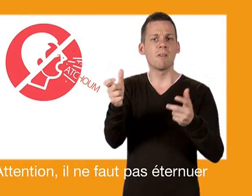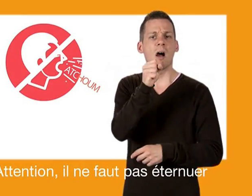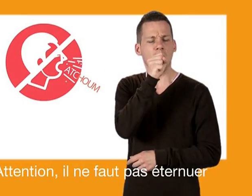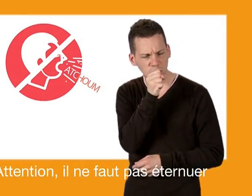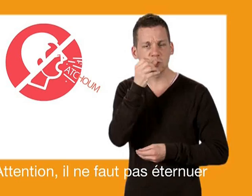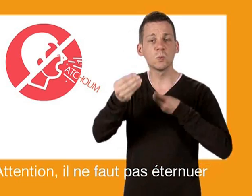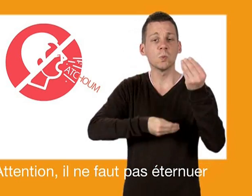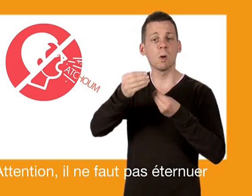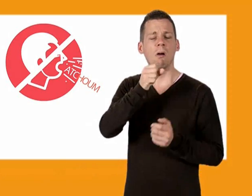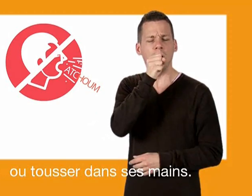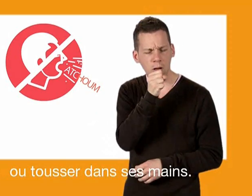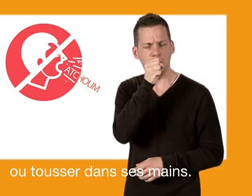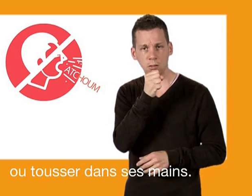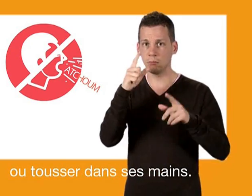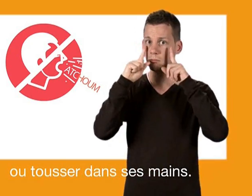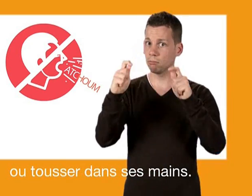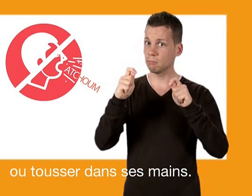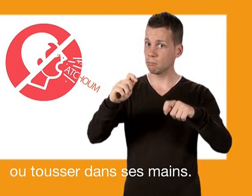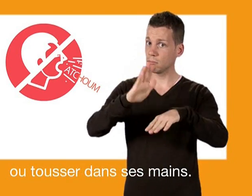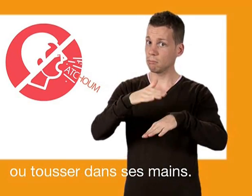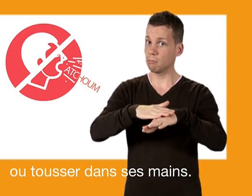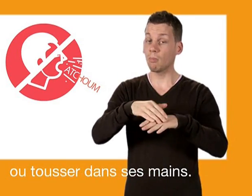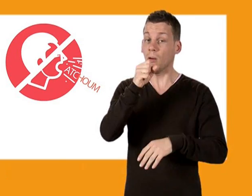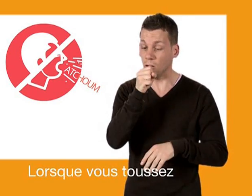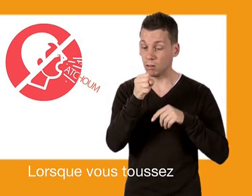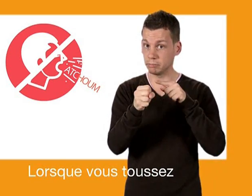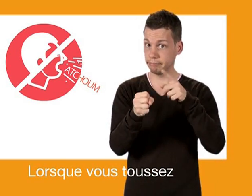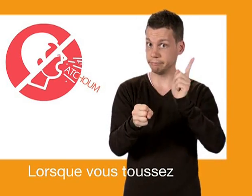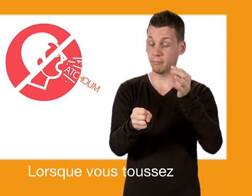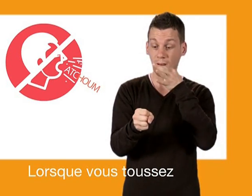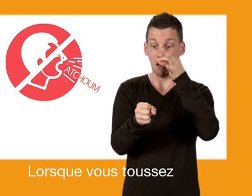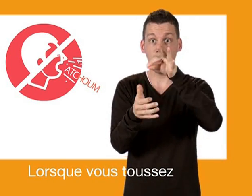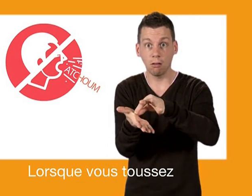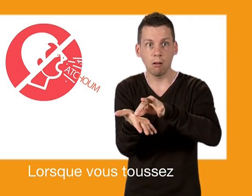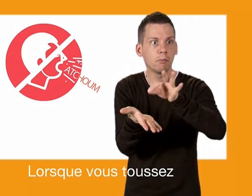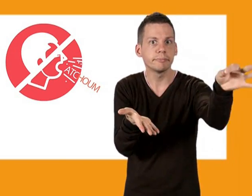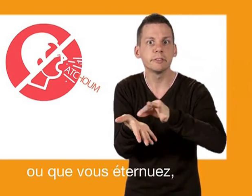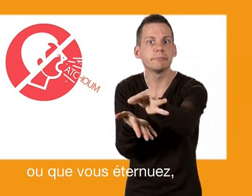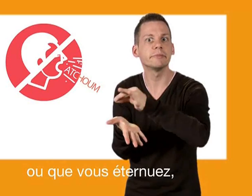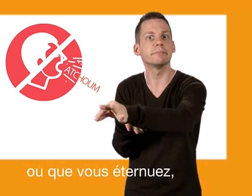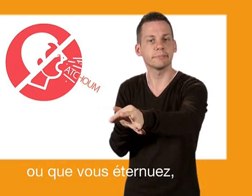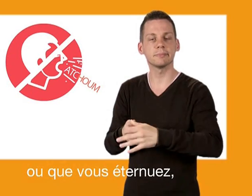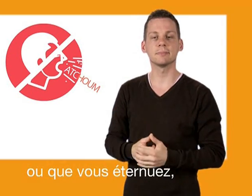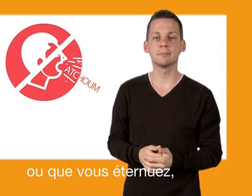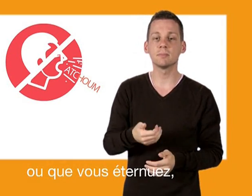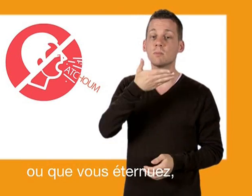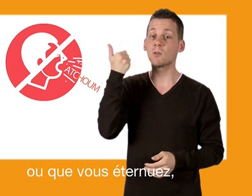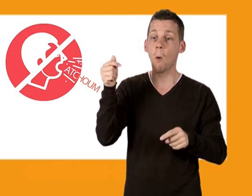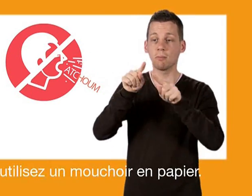Attention, il ne faut pas éternuer ou tousser dans ses mains. Lorsque vous toussez ou que vous éternuez, utilisez un mouchoir en